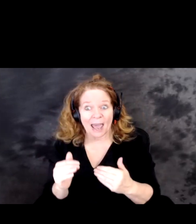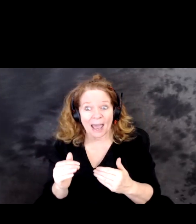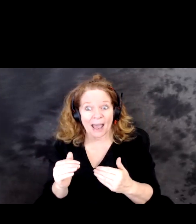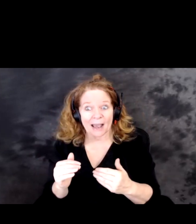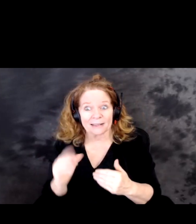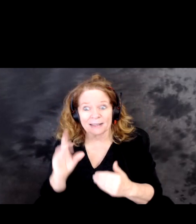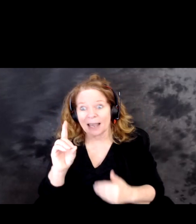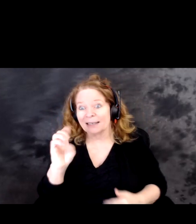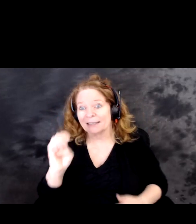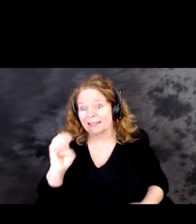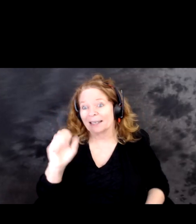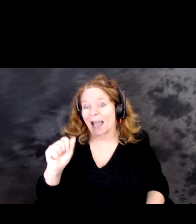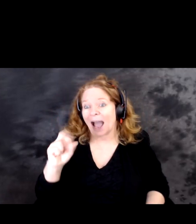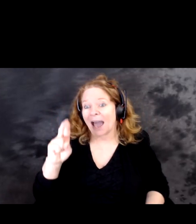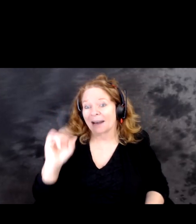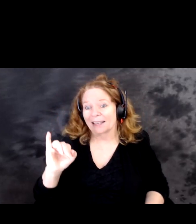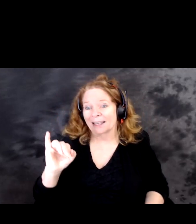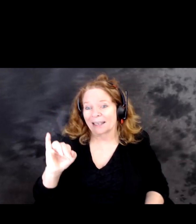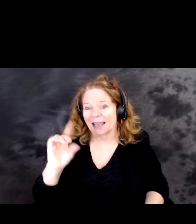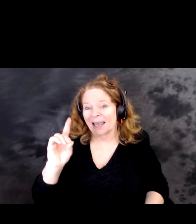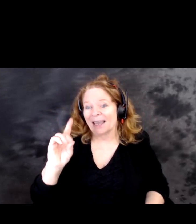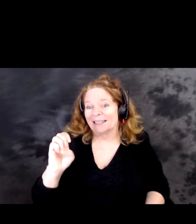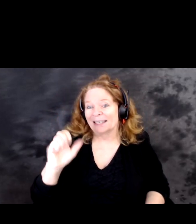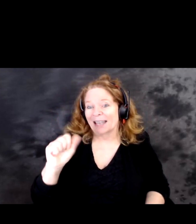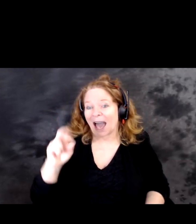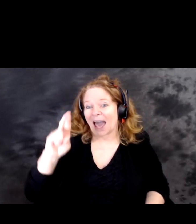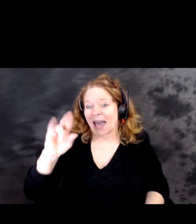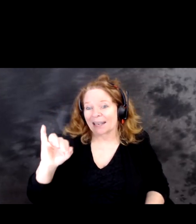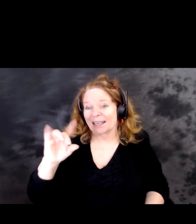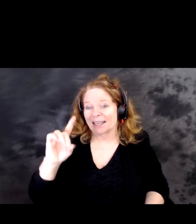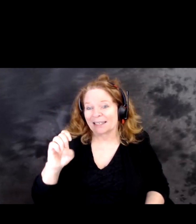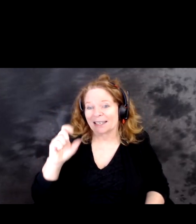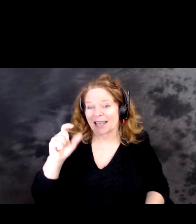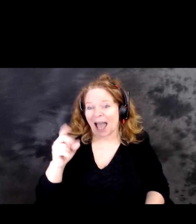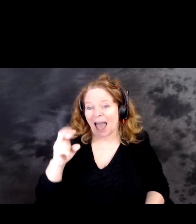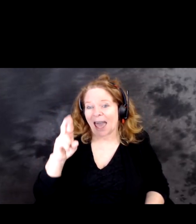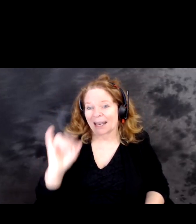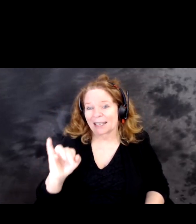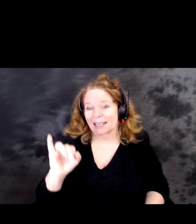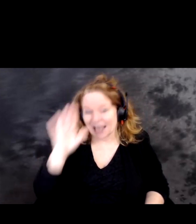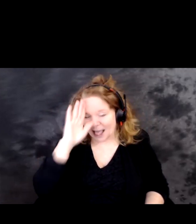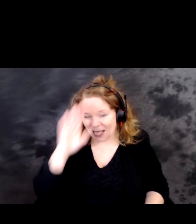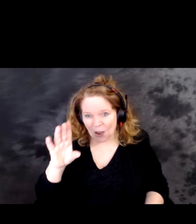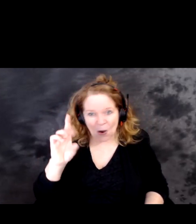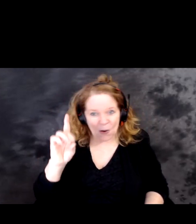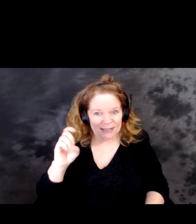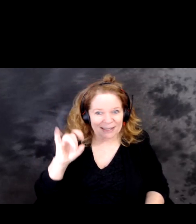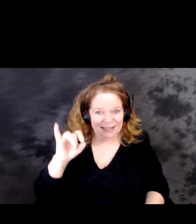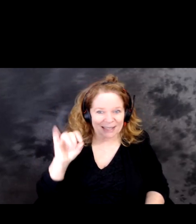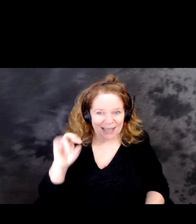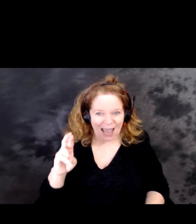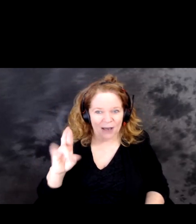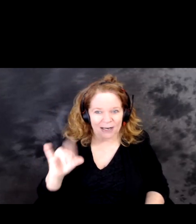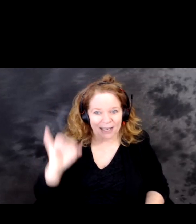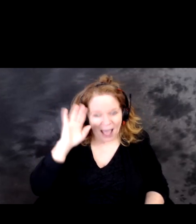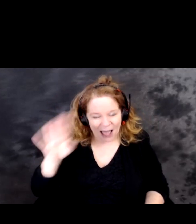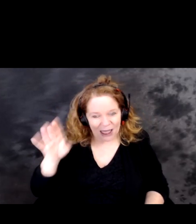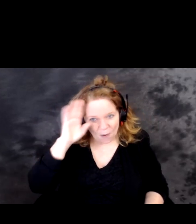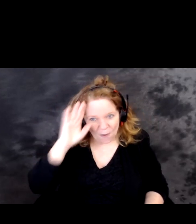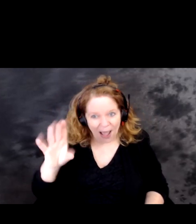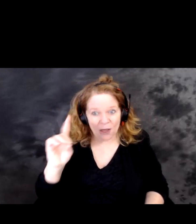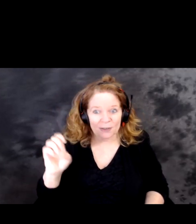Y seguimos con The Harry. Hola, The Harry, The Harry.